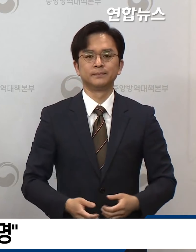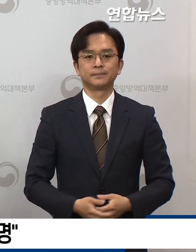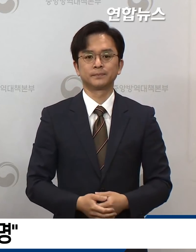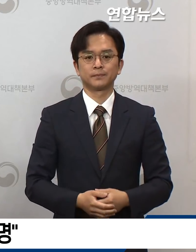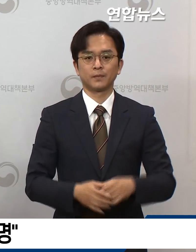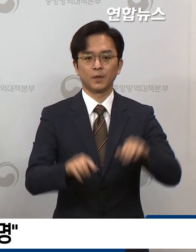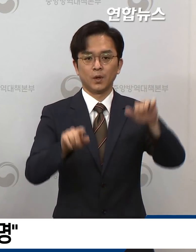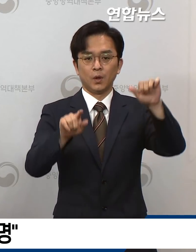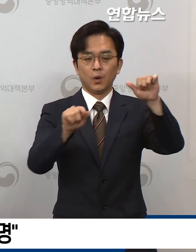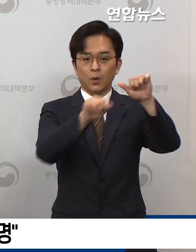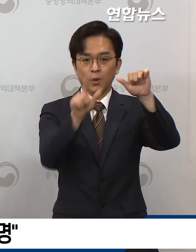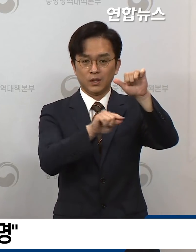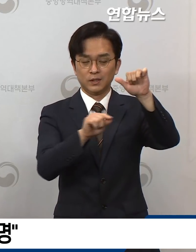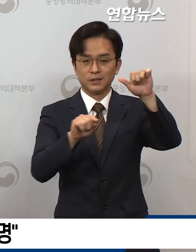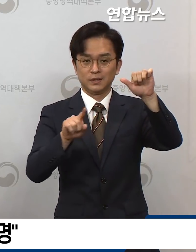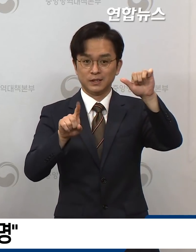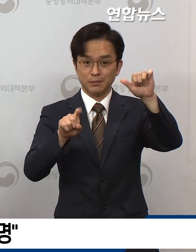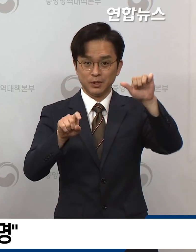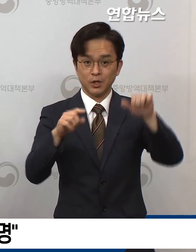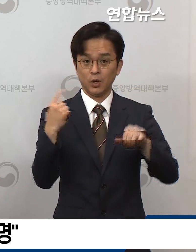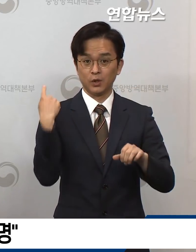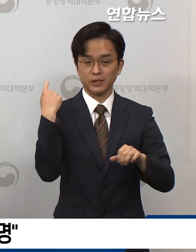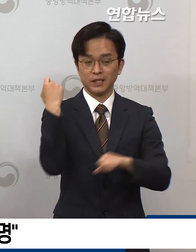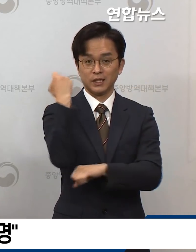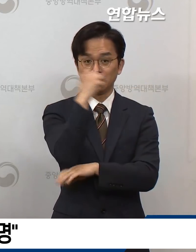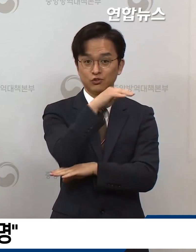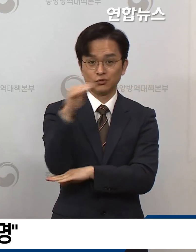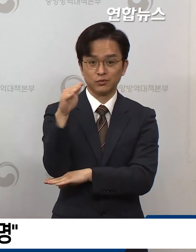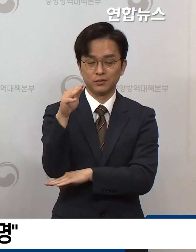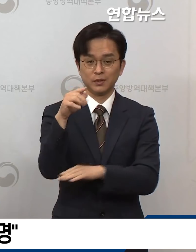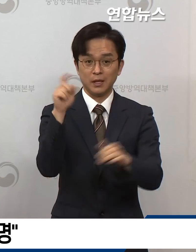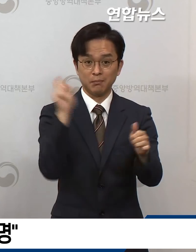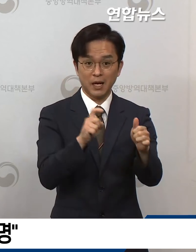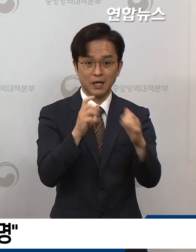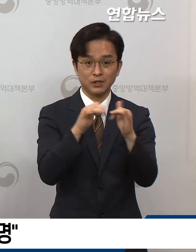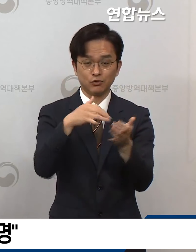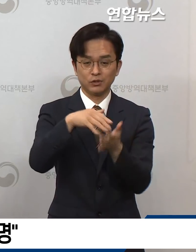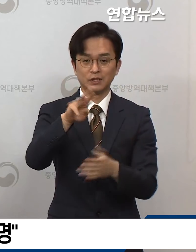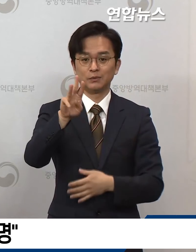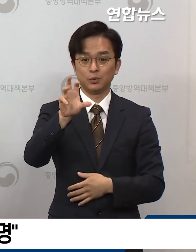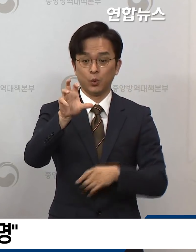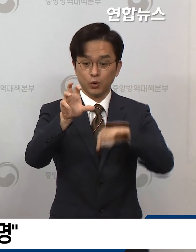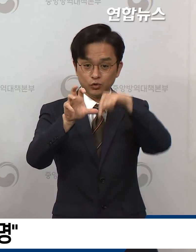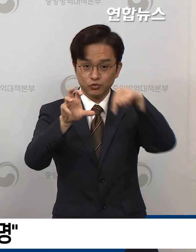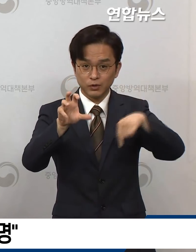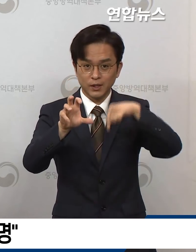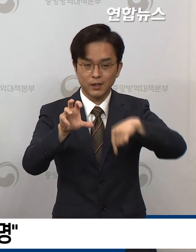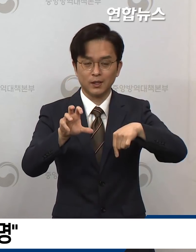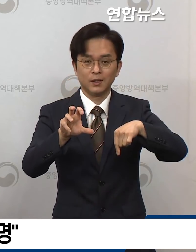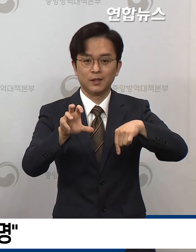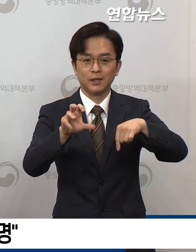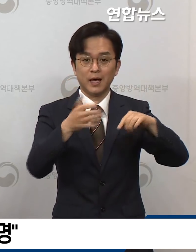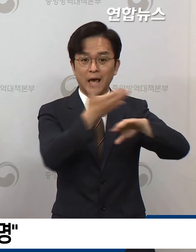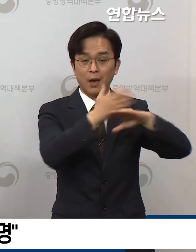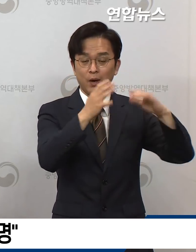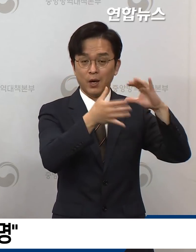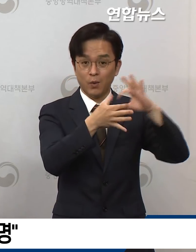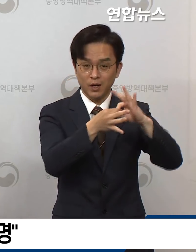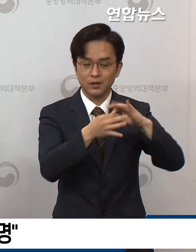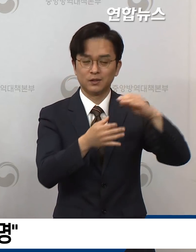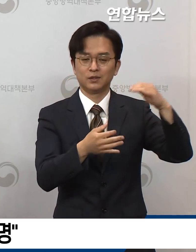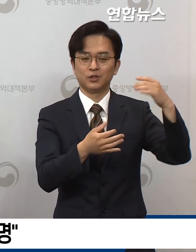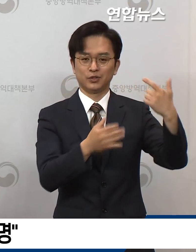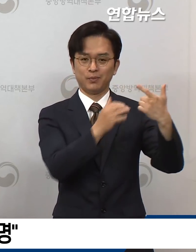5월 11일 0시 기준으로 신규 확진자 35명 중 해외 유입 사례는 6명이고 지역사회